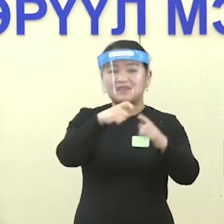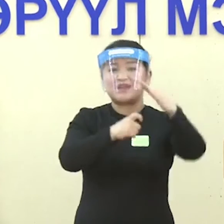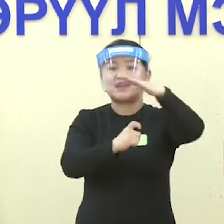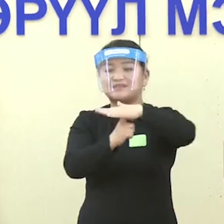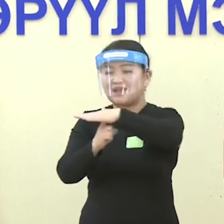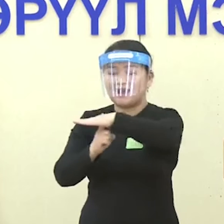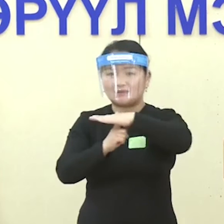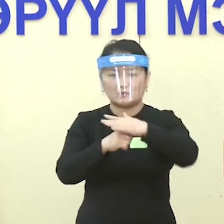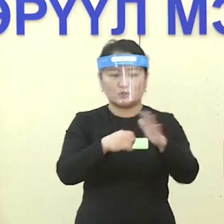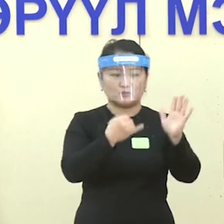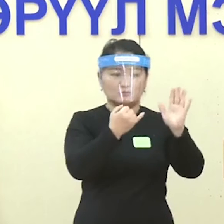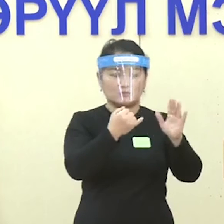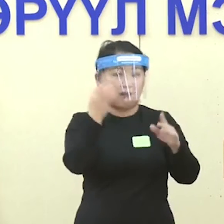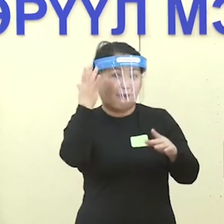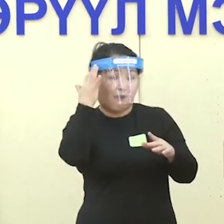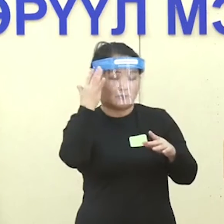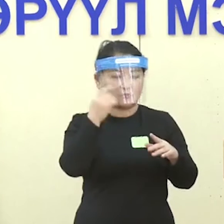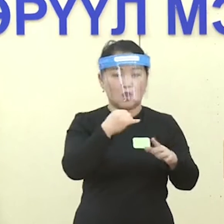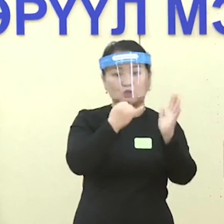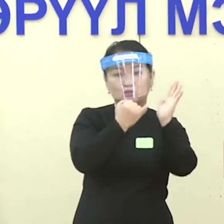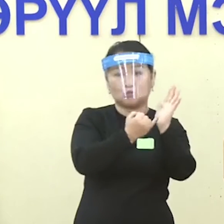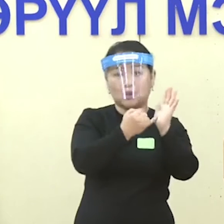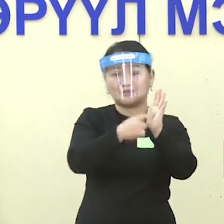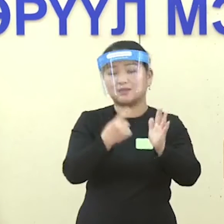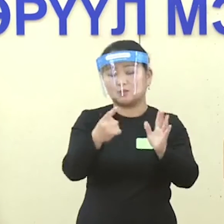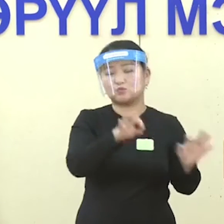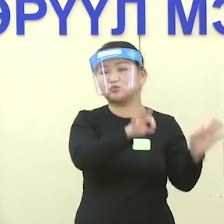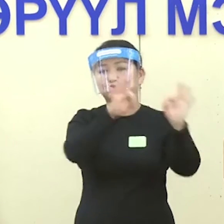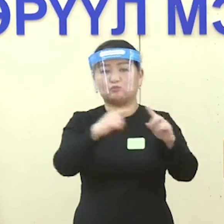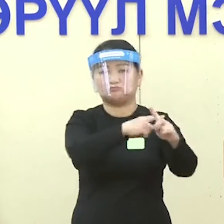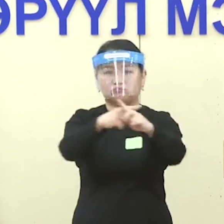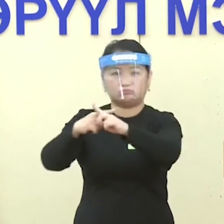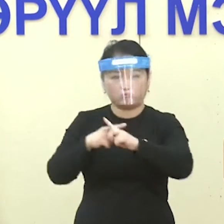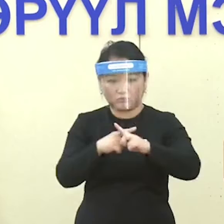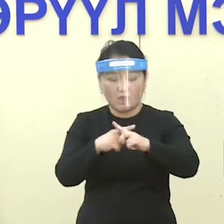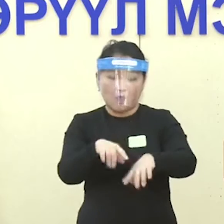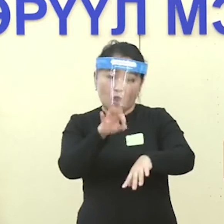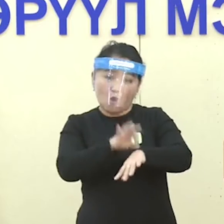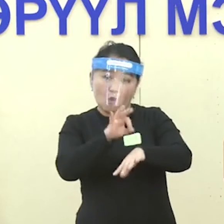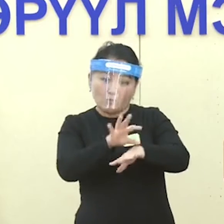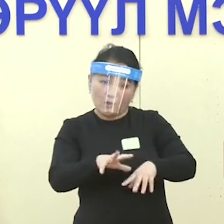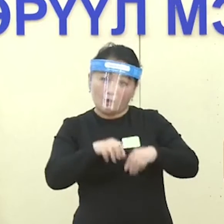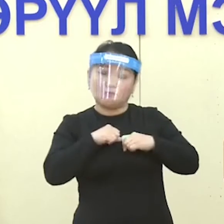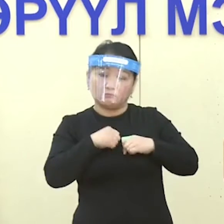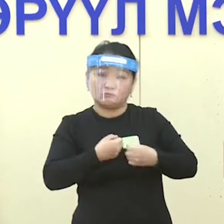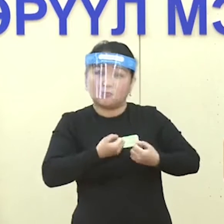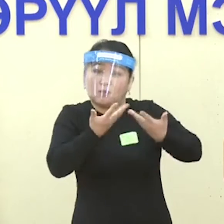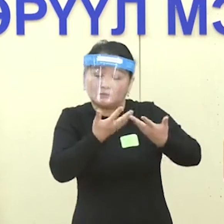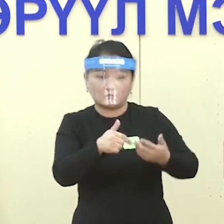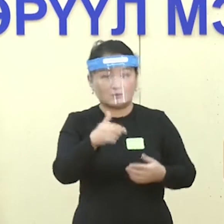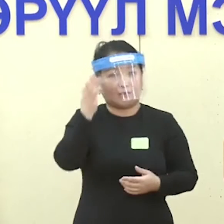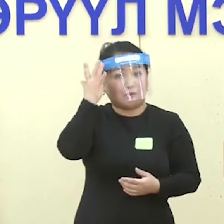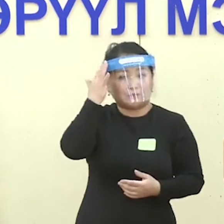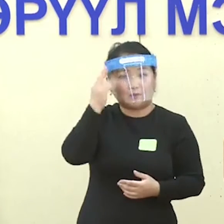JNUdiyig 0-гоад құрсарийның үйрділ сонгысын баға, за мүн халтуырин дұхуолдол елдірсін елдірэй гүгэс үл хамарч, ғадаадын